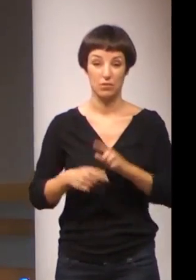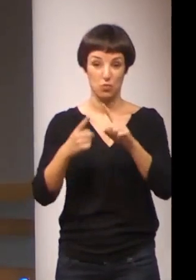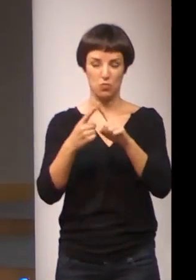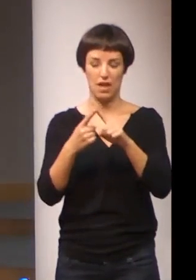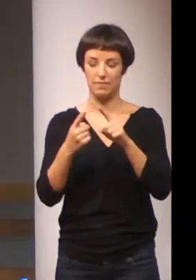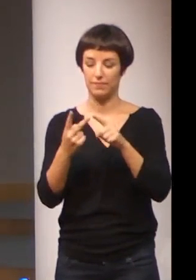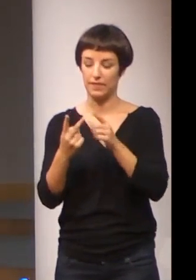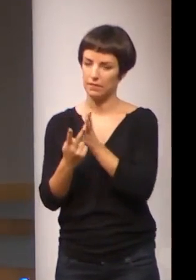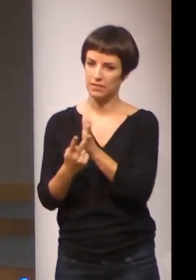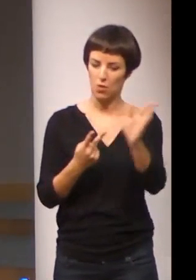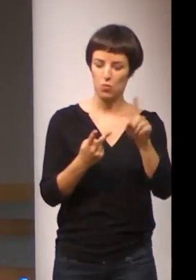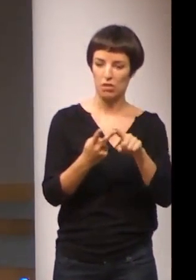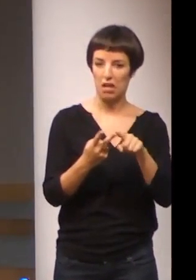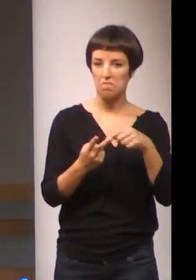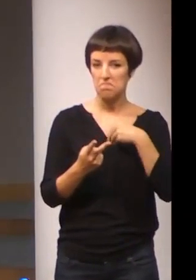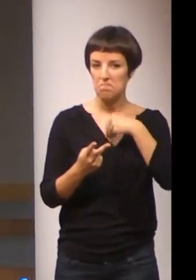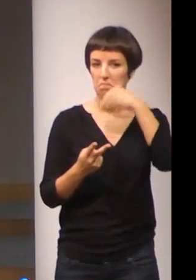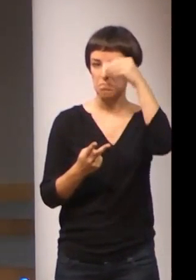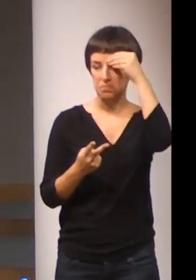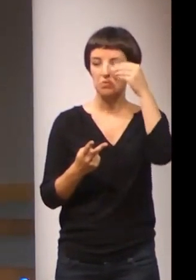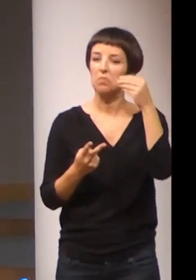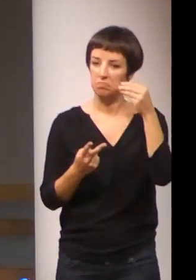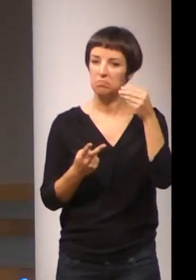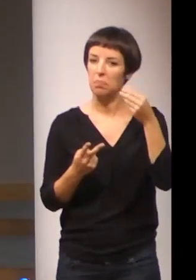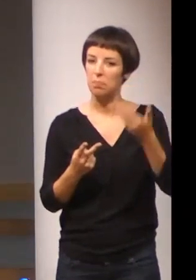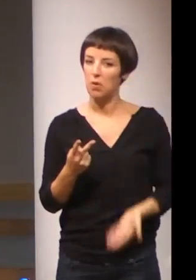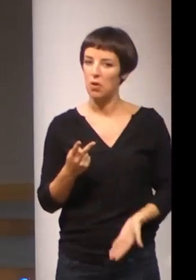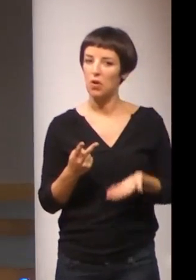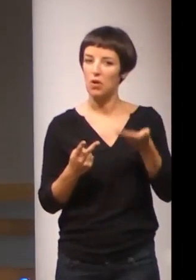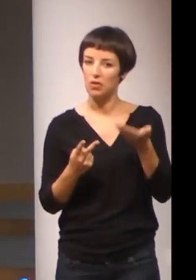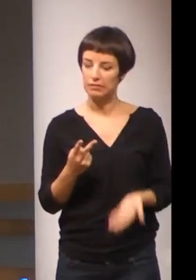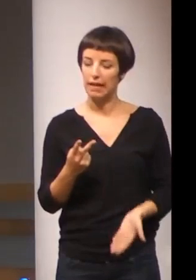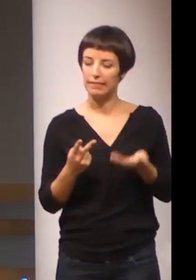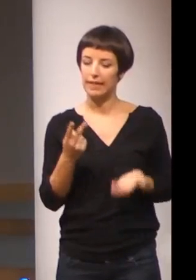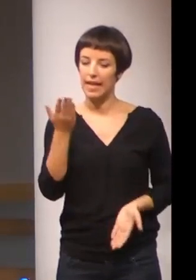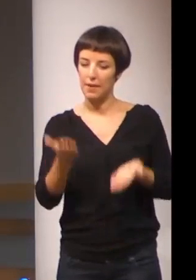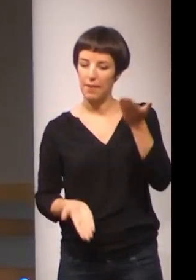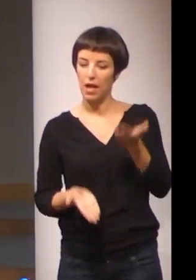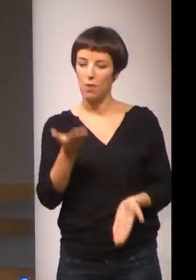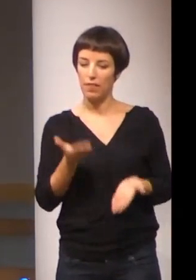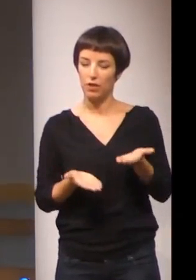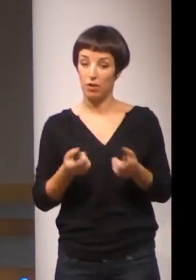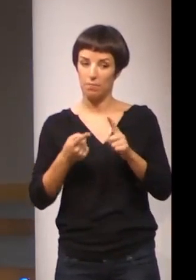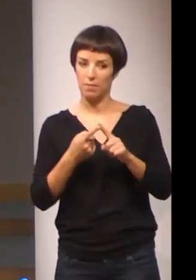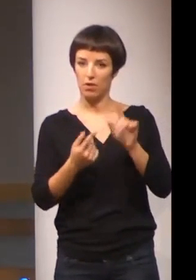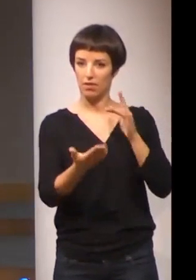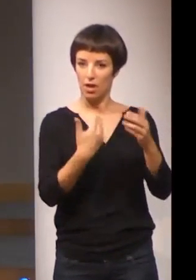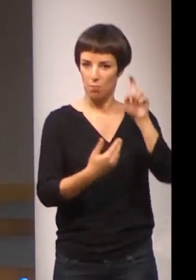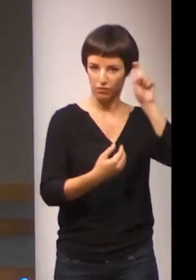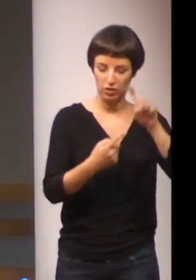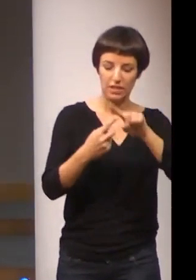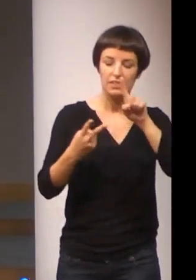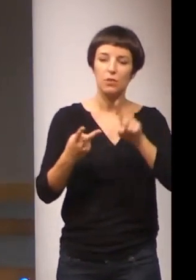del cual me parecía que era importante llevar a cabo esa evaluación es a través de experiencias